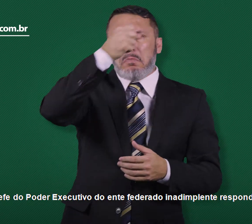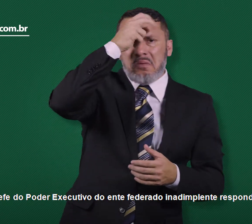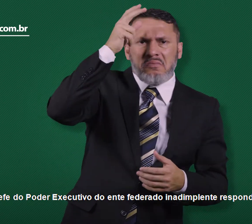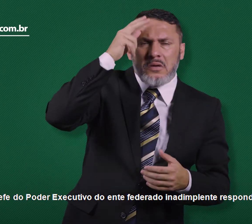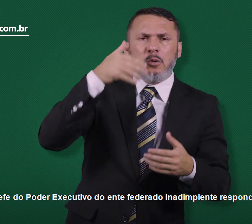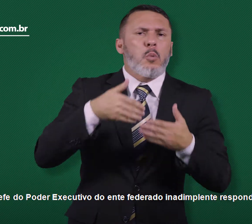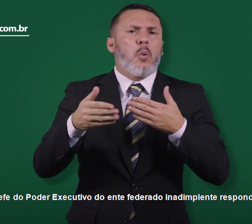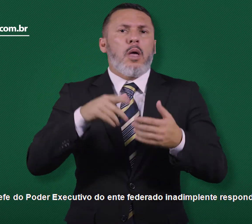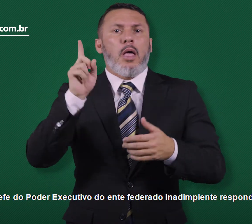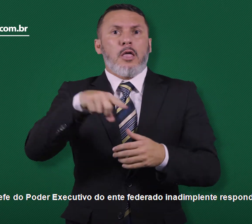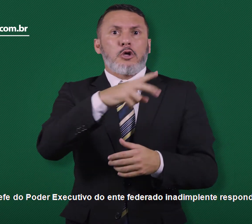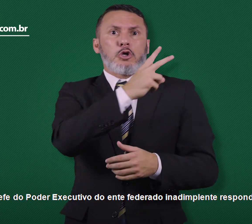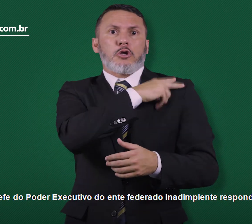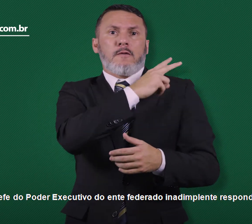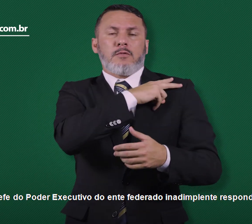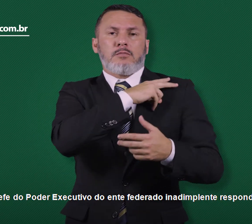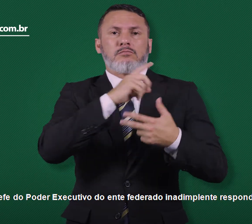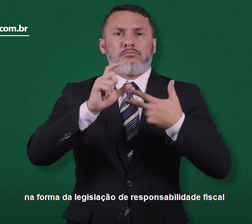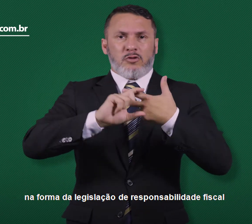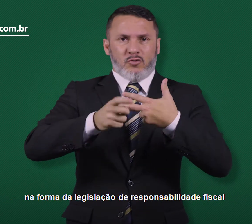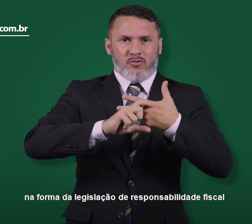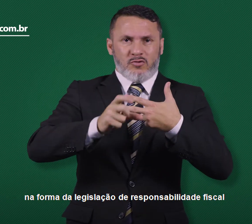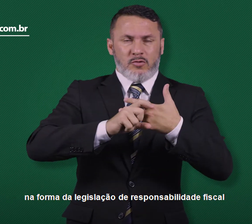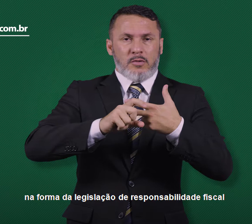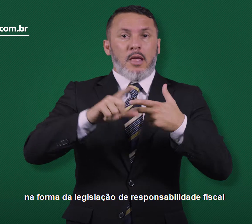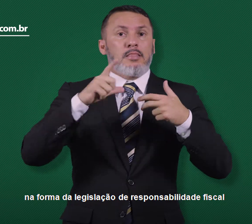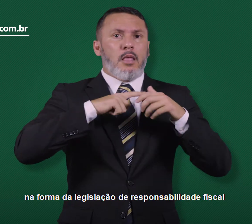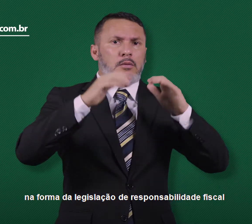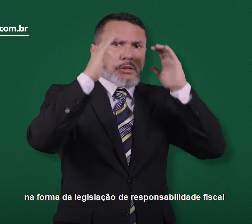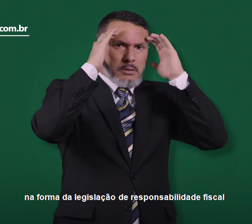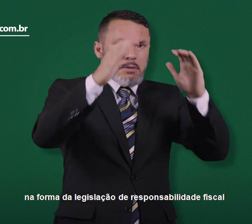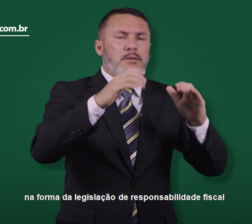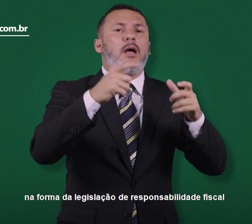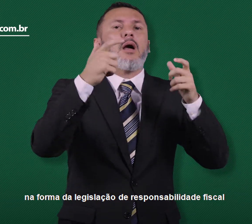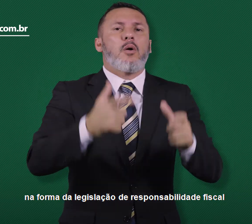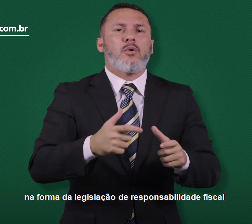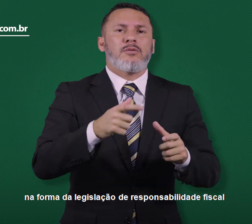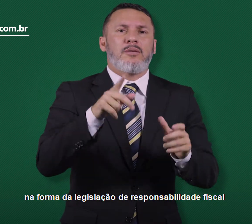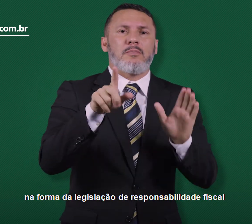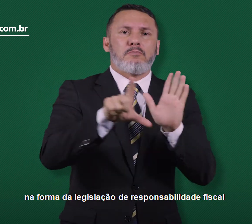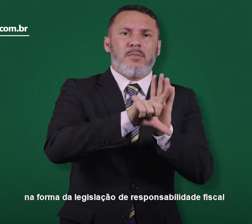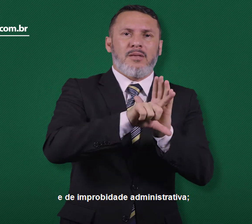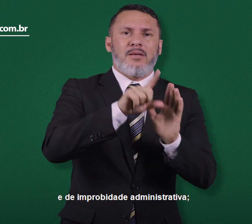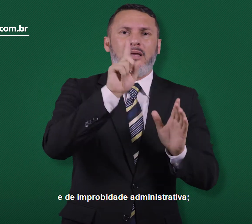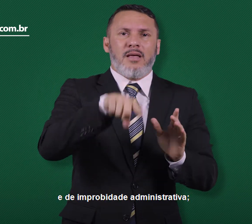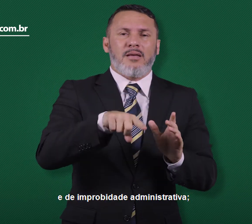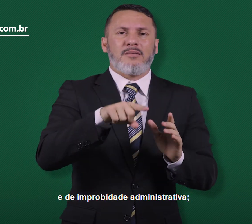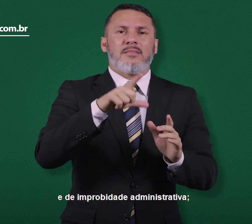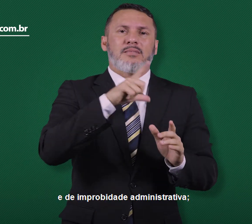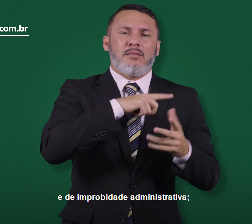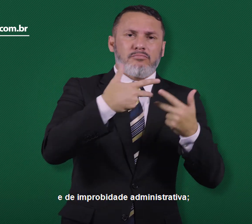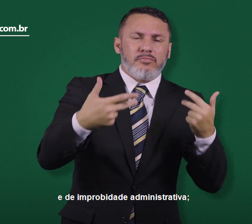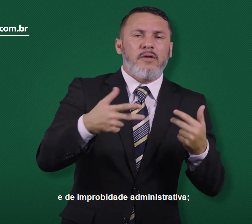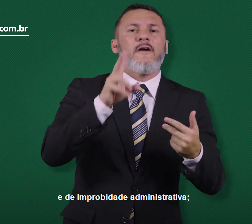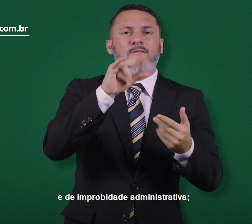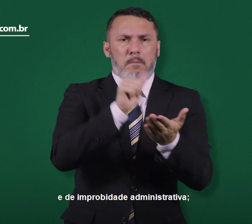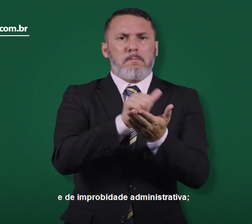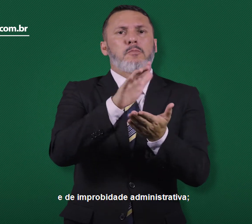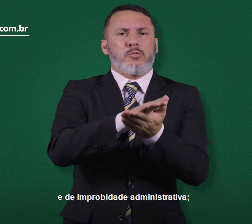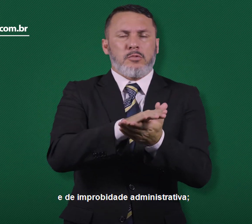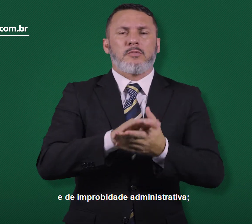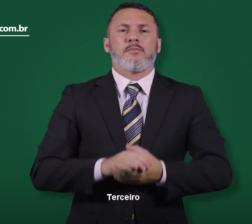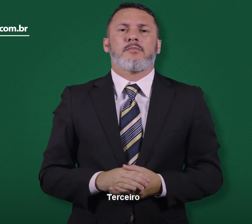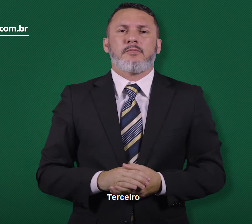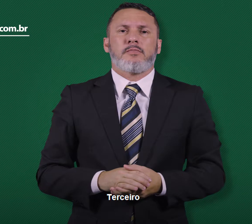ente federado inadimplente responderá na forma da legislação de responsabilidade fiscal e de improbidade